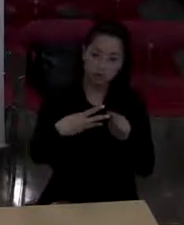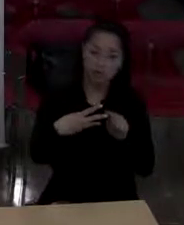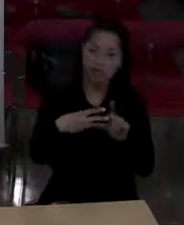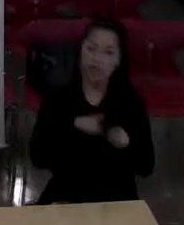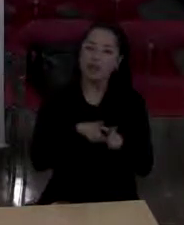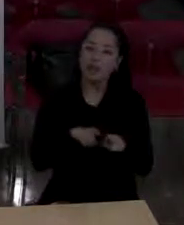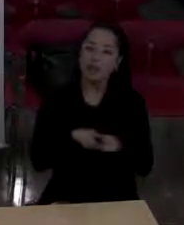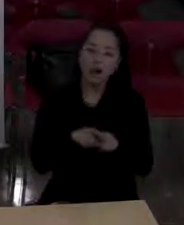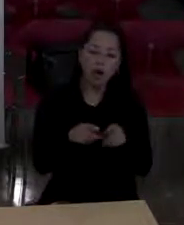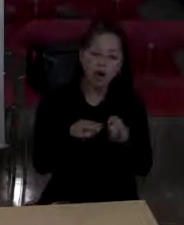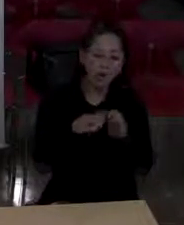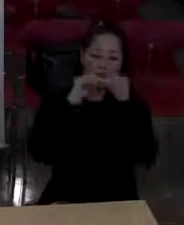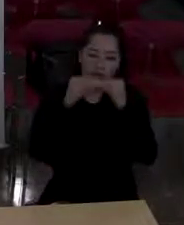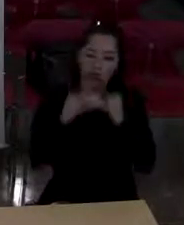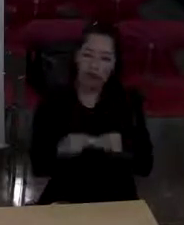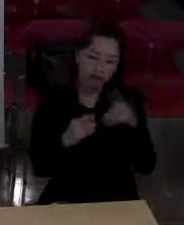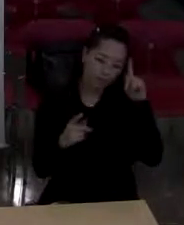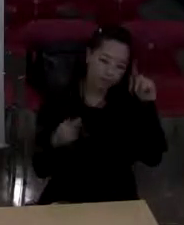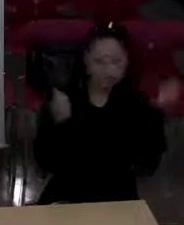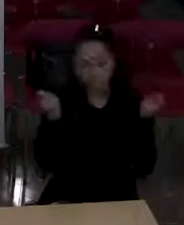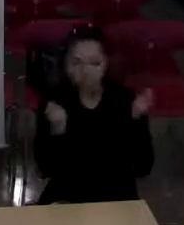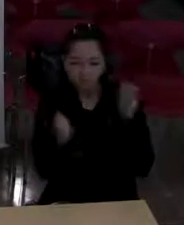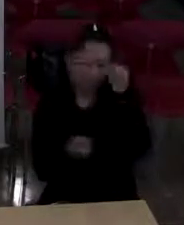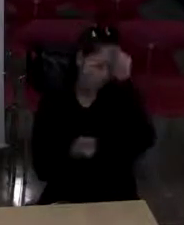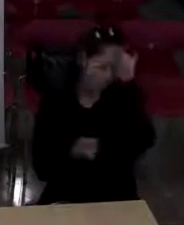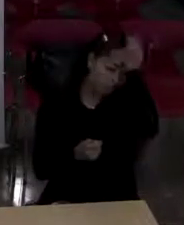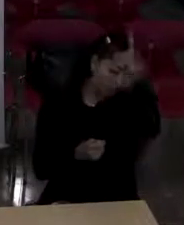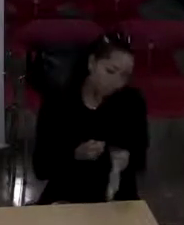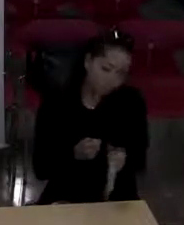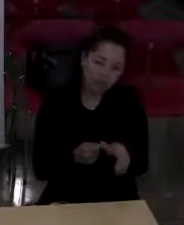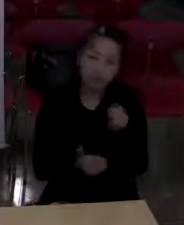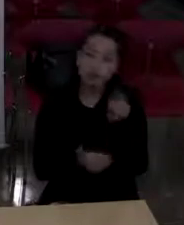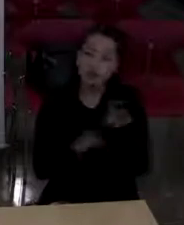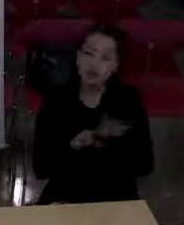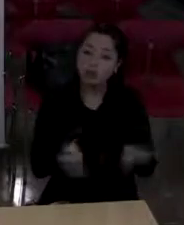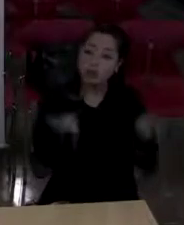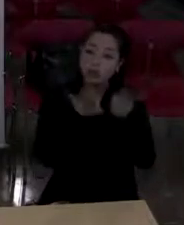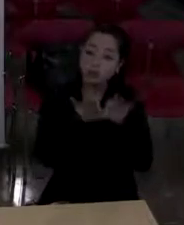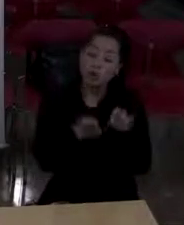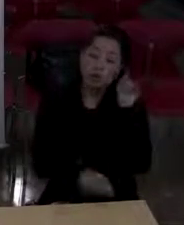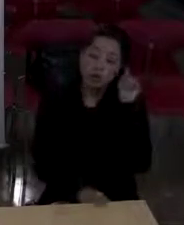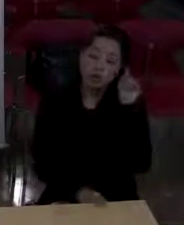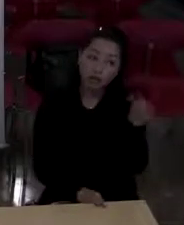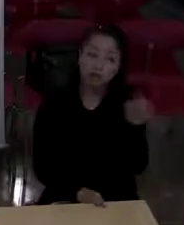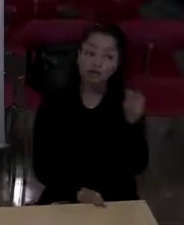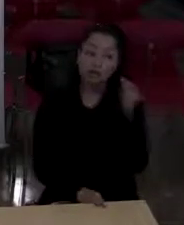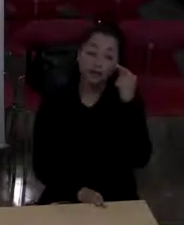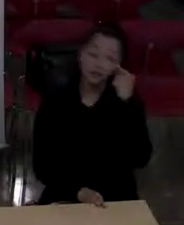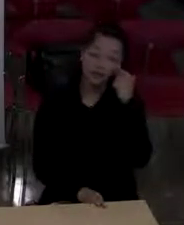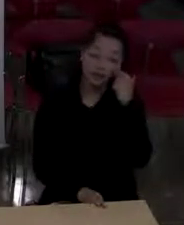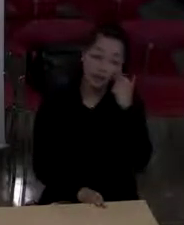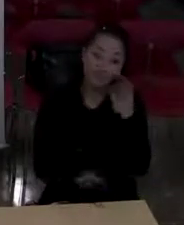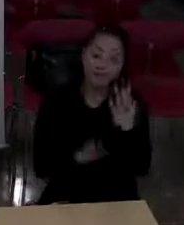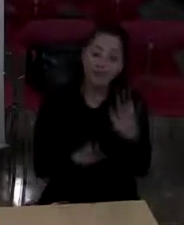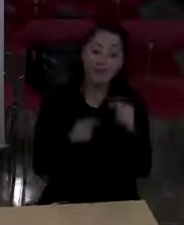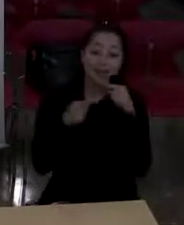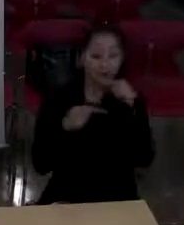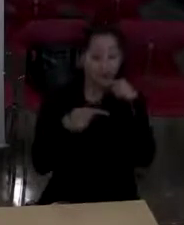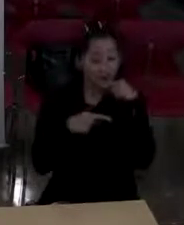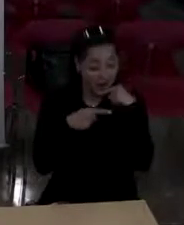para que se comprendan los conceptos, pero vuelvo y repito, al igual que repetimos hace un rato, que la lengua, el lenguaje y